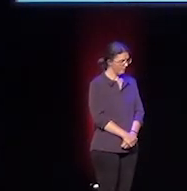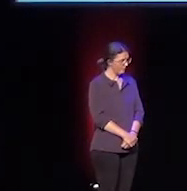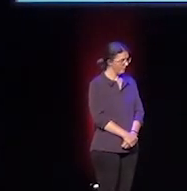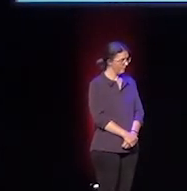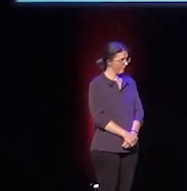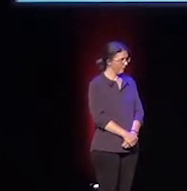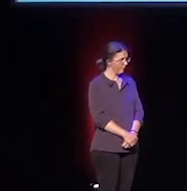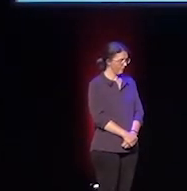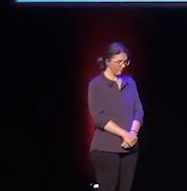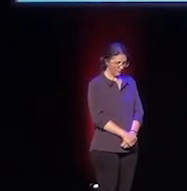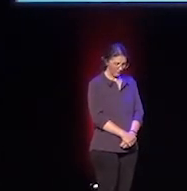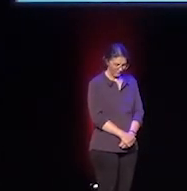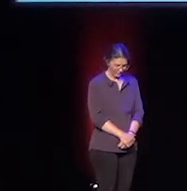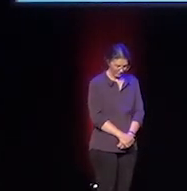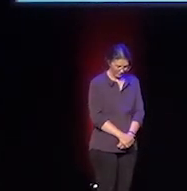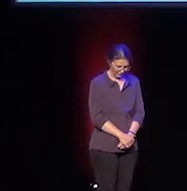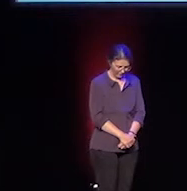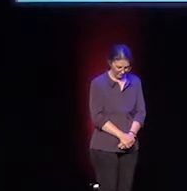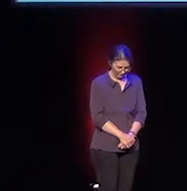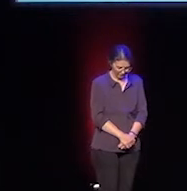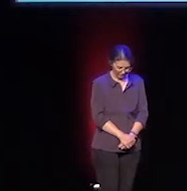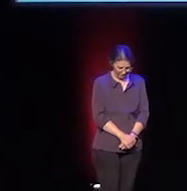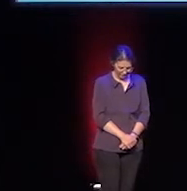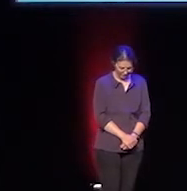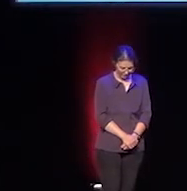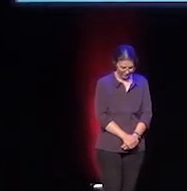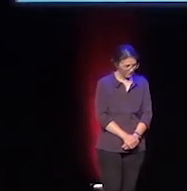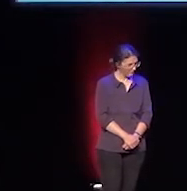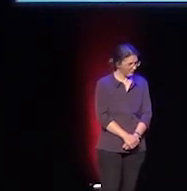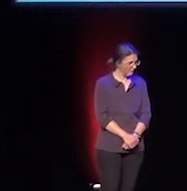der Ihnen von Franz Schewe überreicht wird.